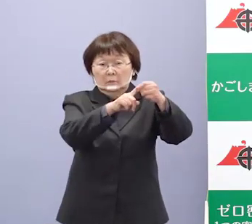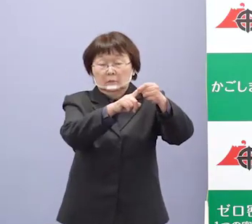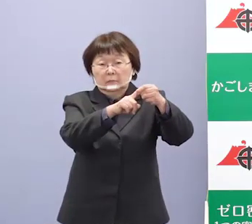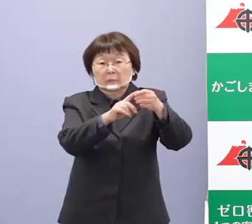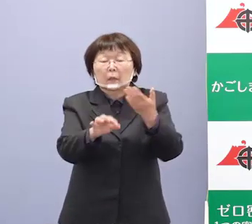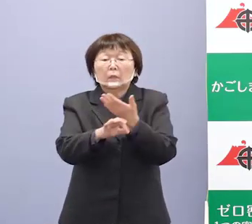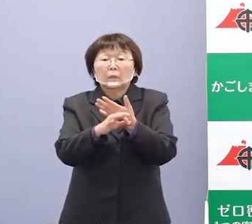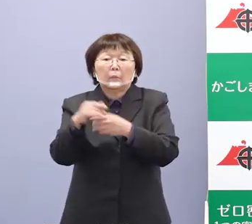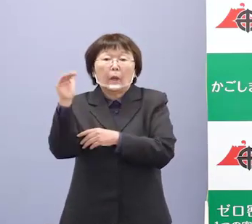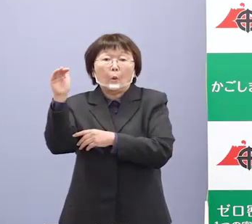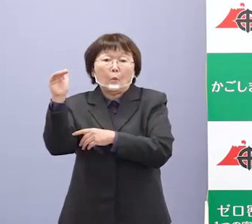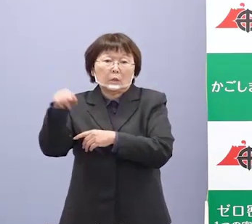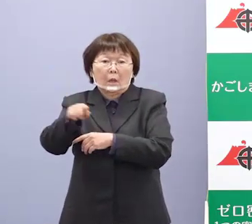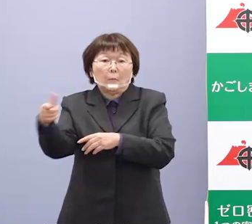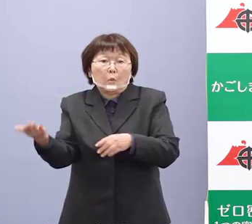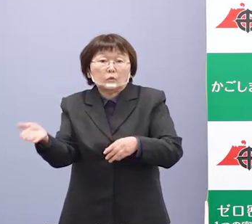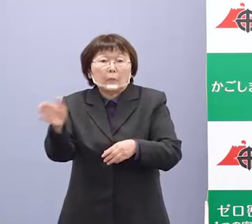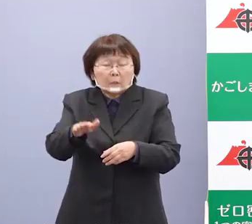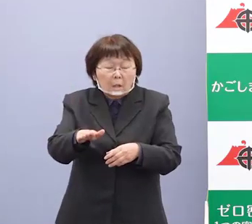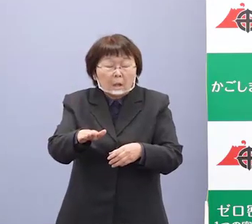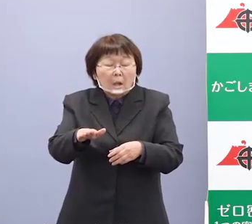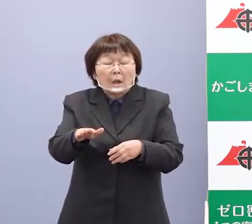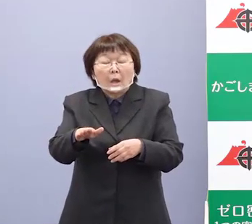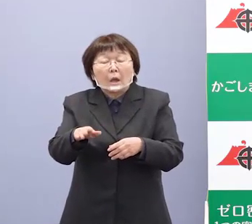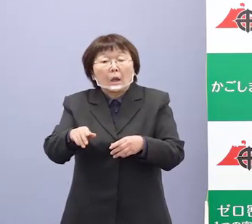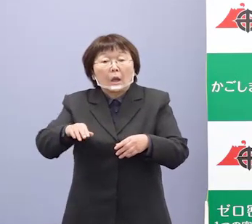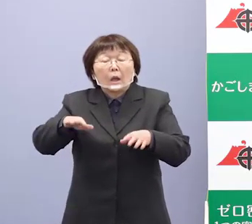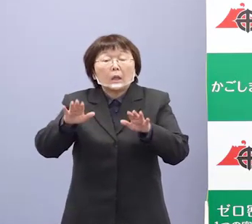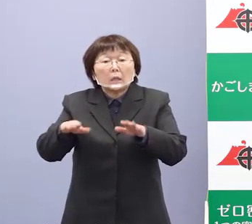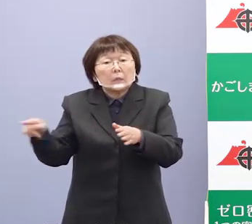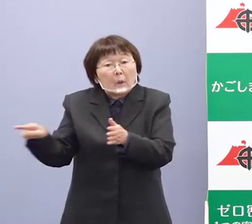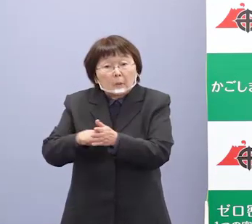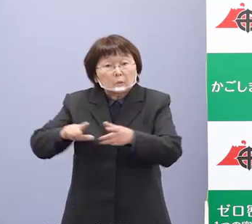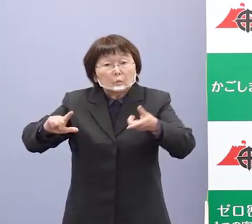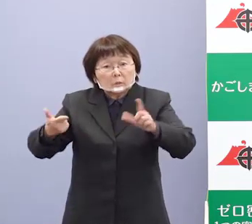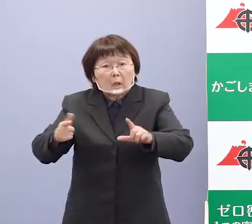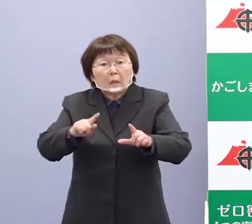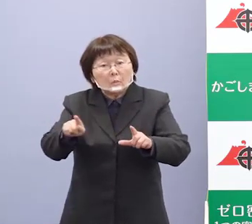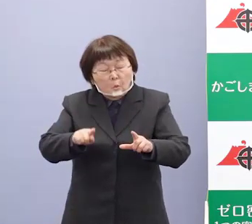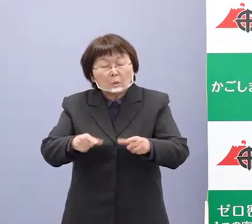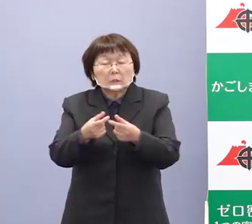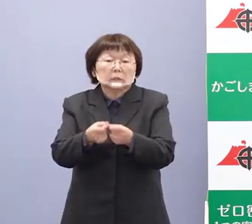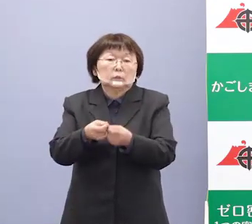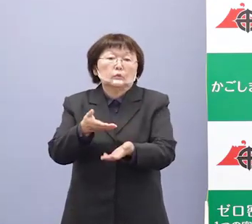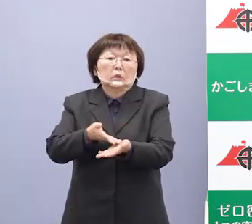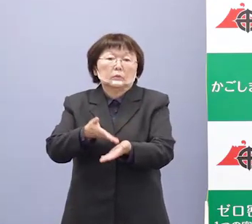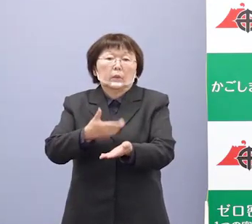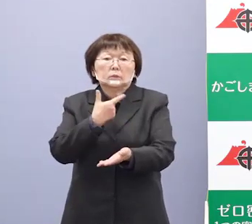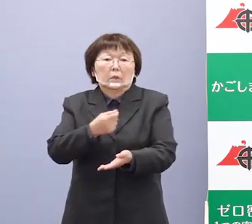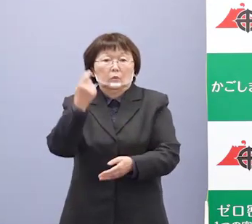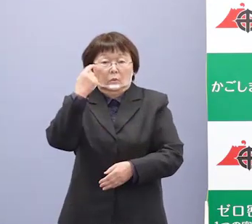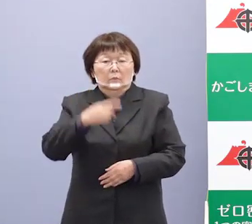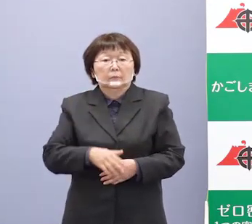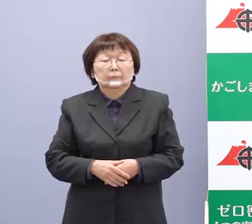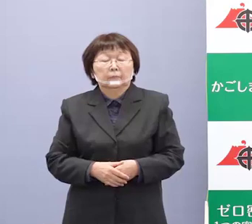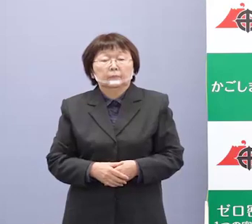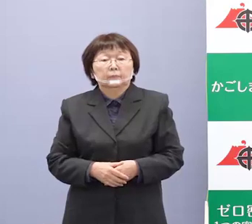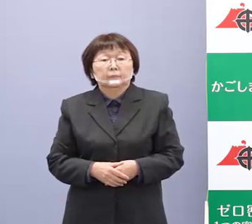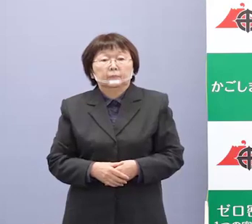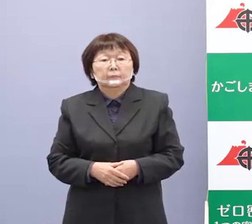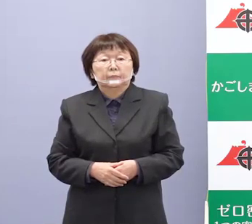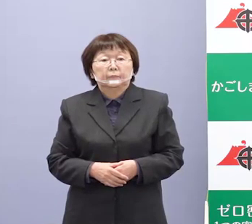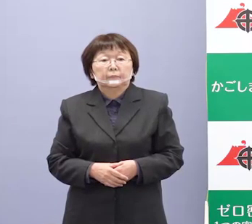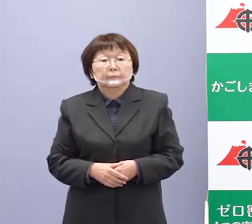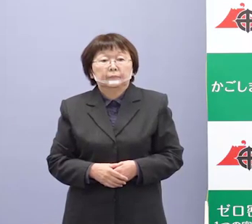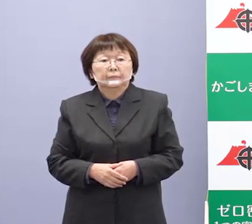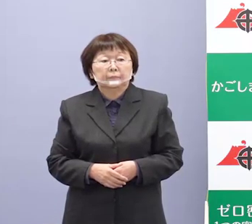鴨池を含めたこれまでの従来型のスタジアムとの違いについてもしっかりとご説明をしてまいりたいというふうに考えております。